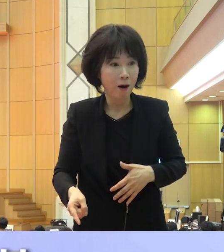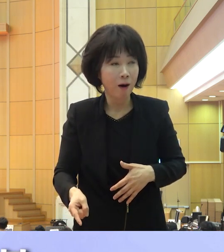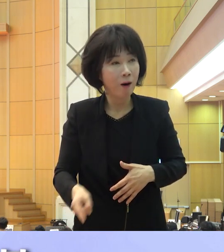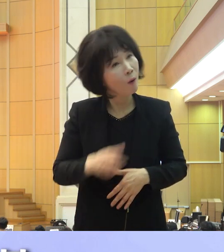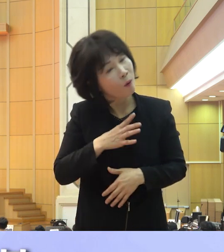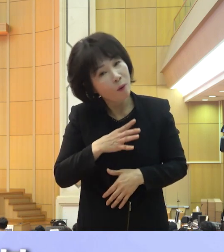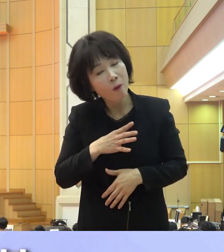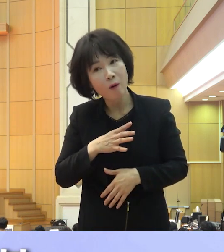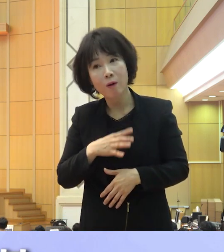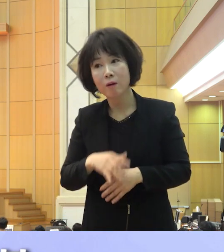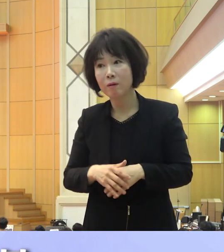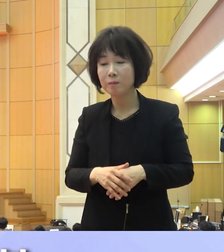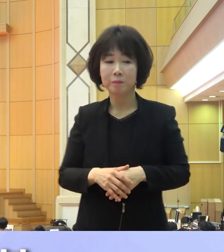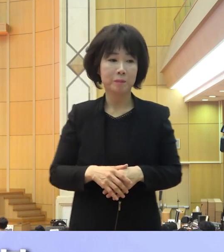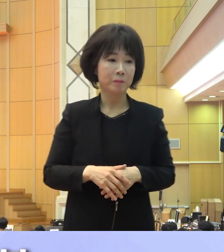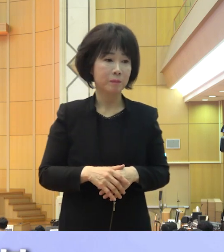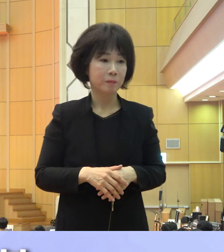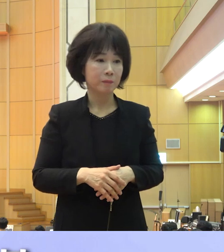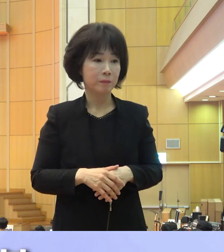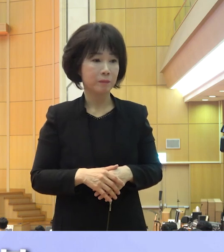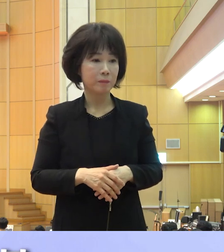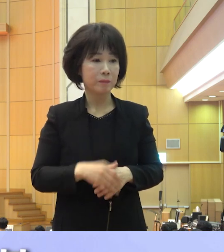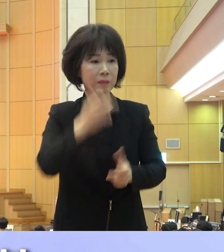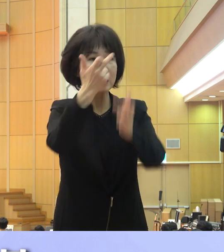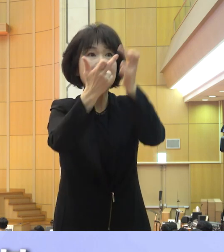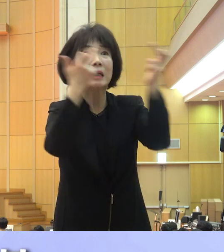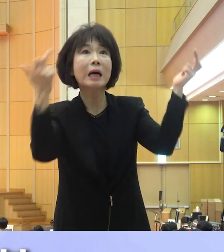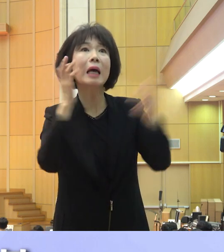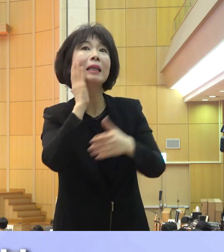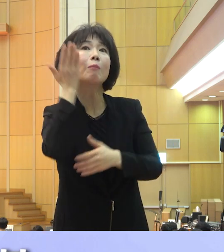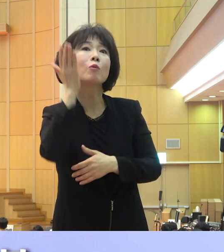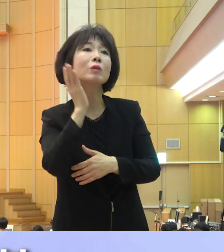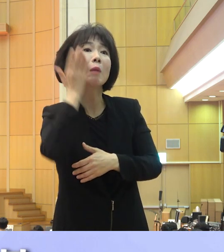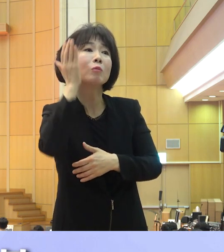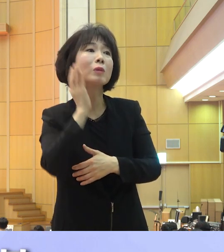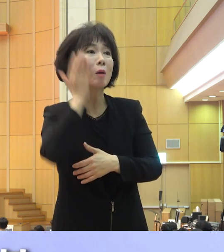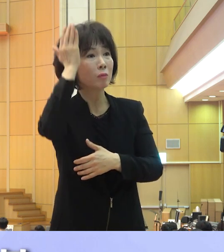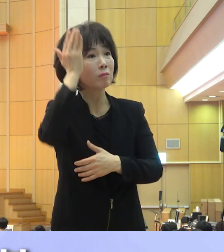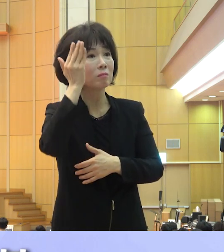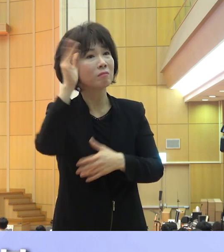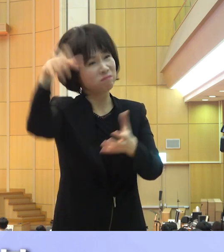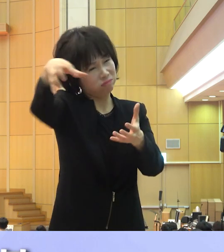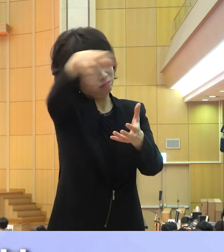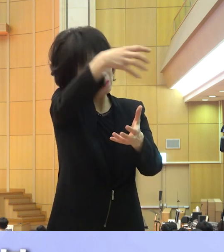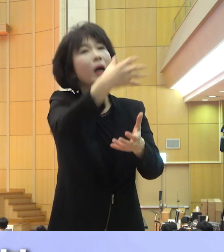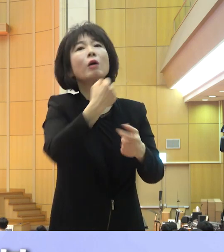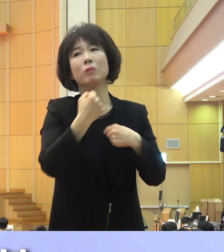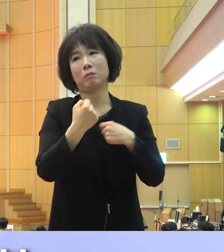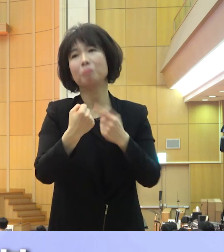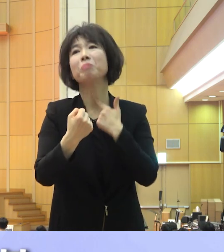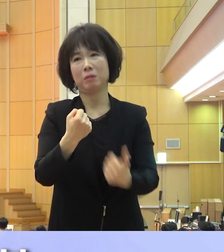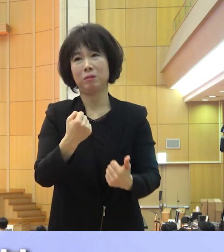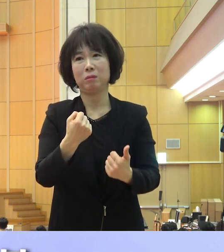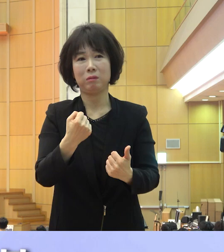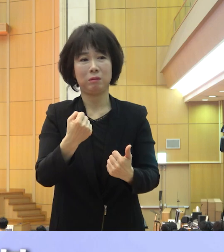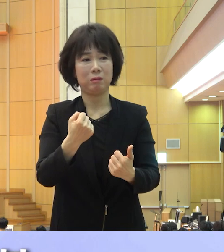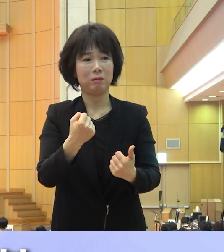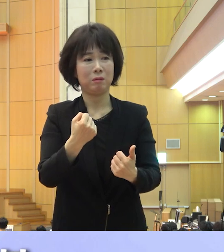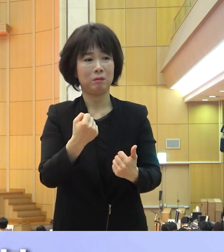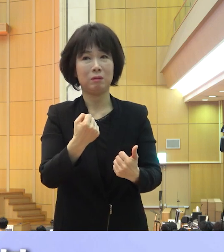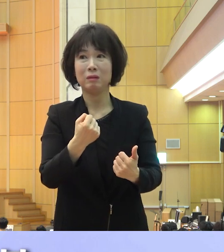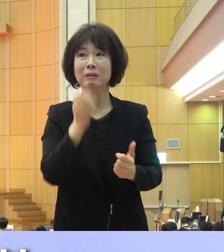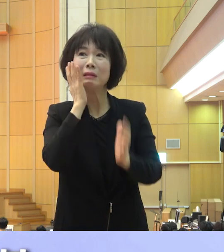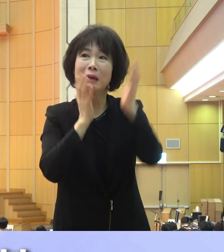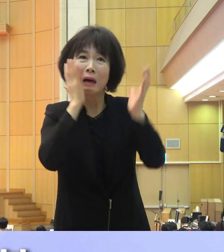이렇게 저 카나다 단풍 이파리 그 국기처럼 그렇게 그런 식으로 이렇게 생겼습니다. 그리고